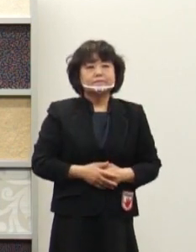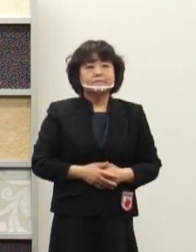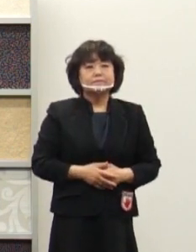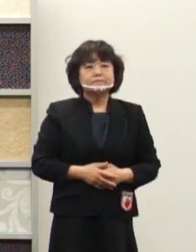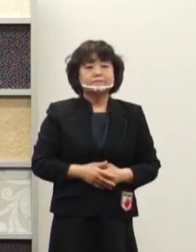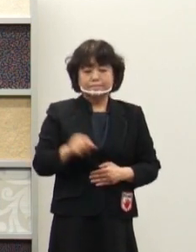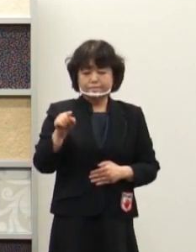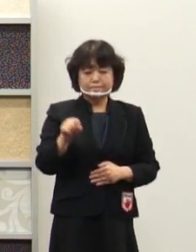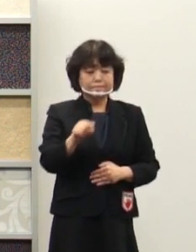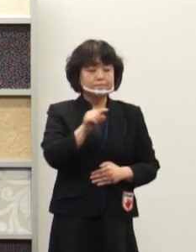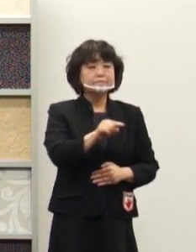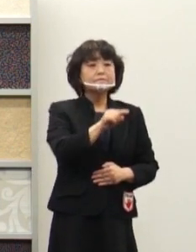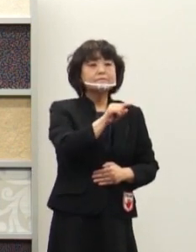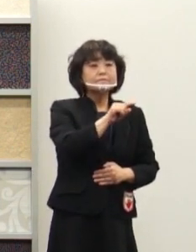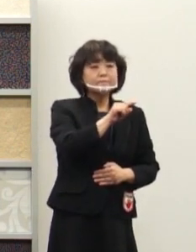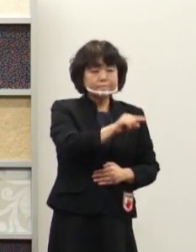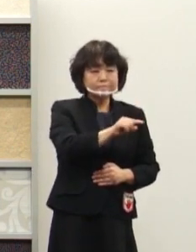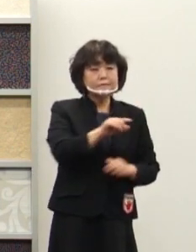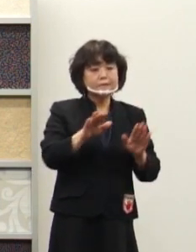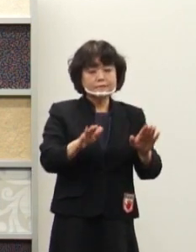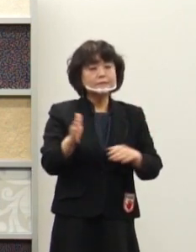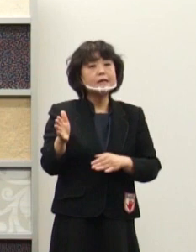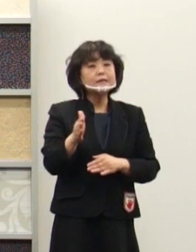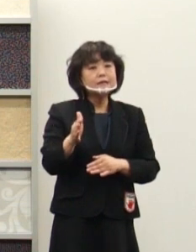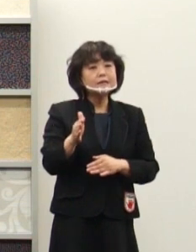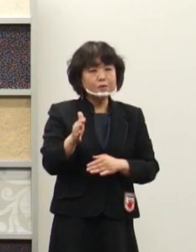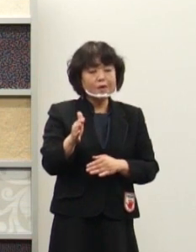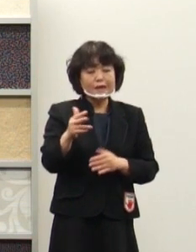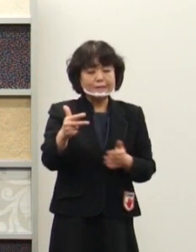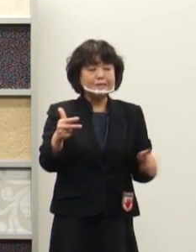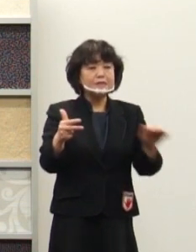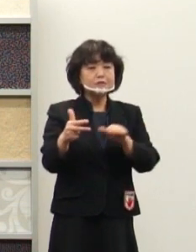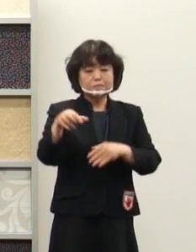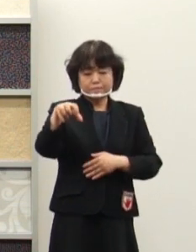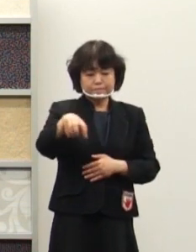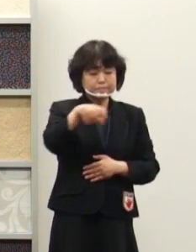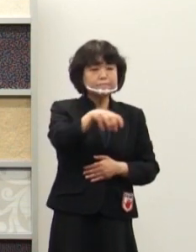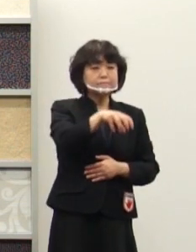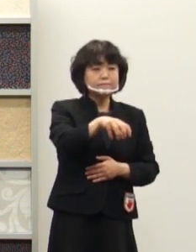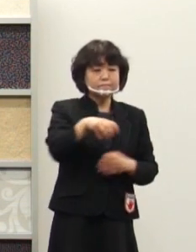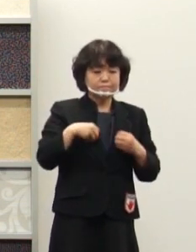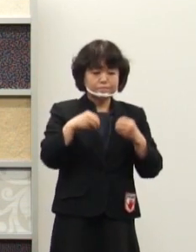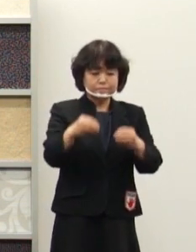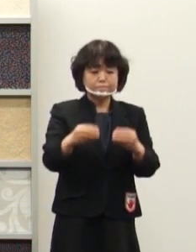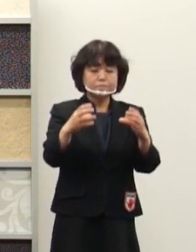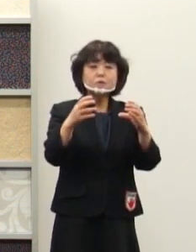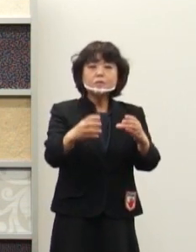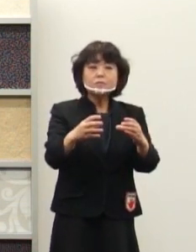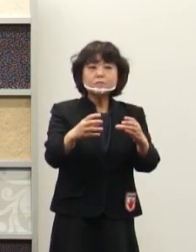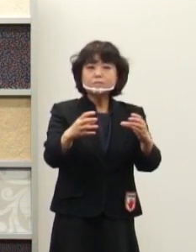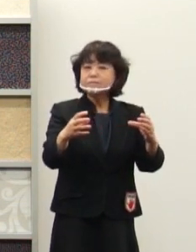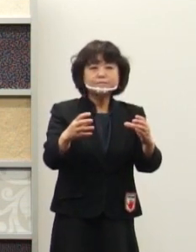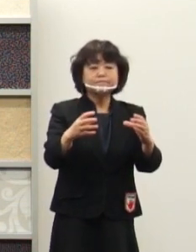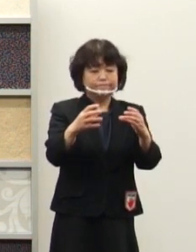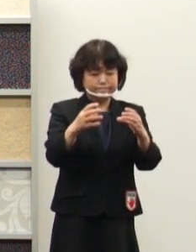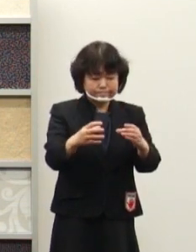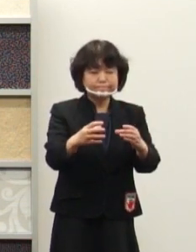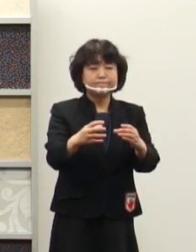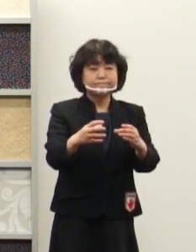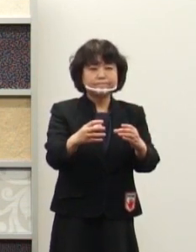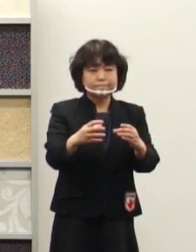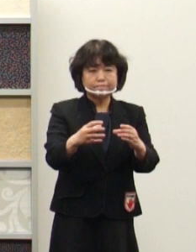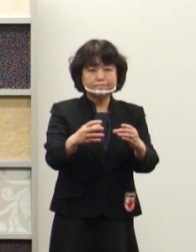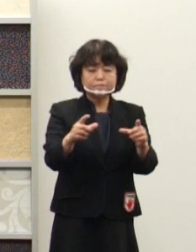り組みによりまして、直近では、これらの施設におけるクラスターの発生は相当程度、抑えられて、きつつあ